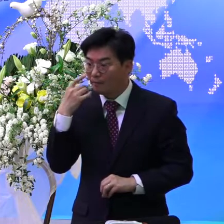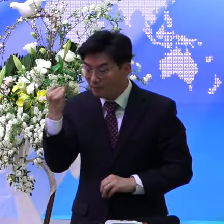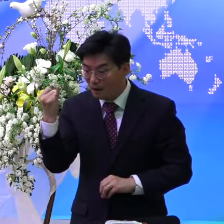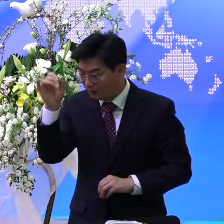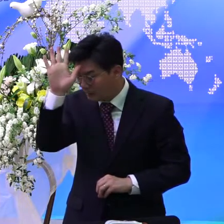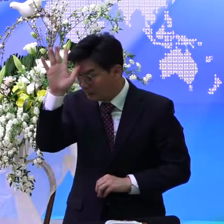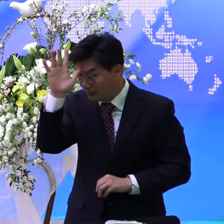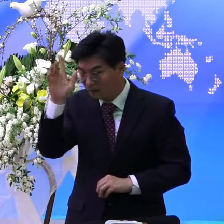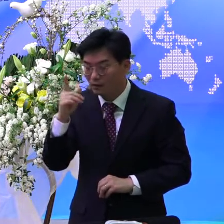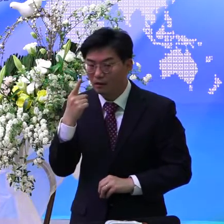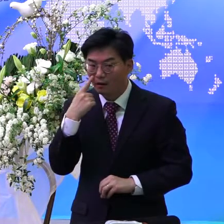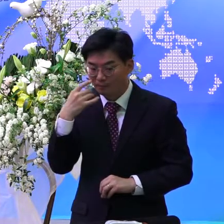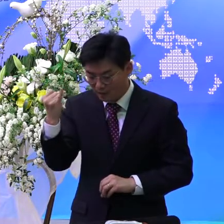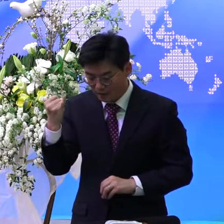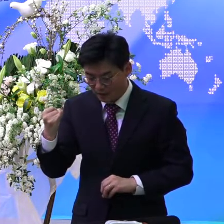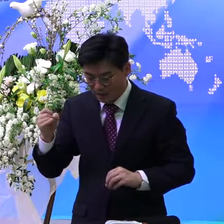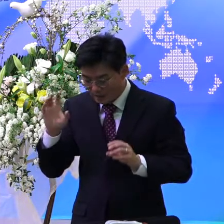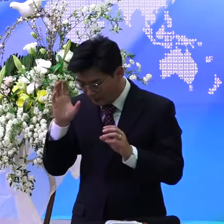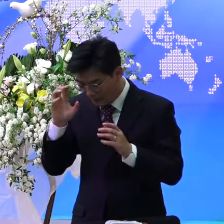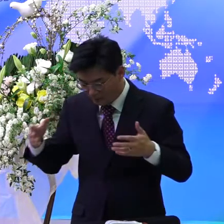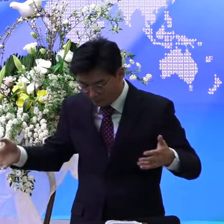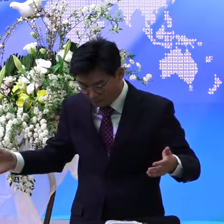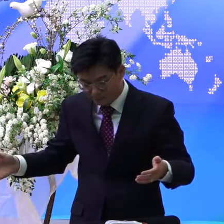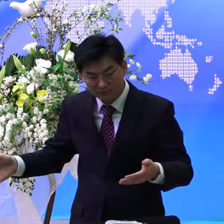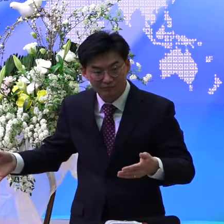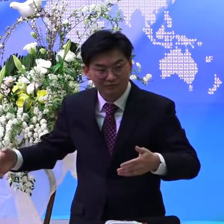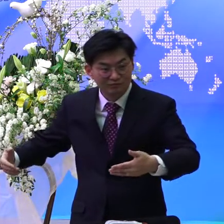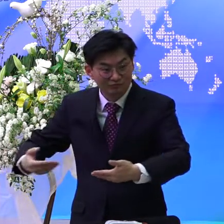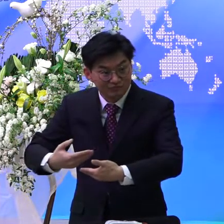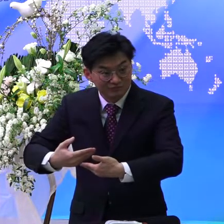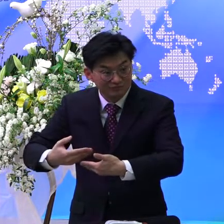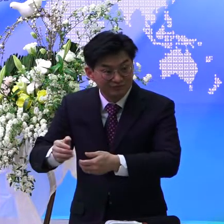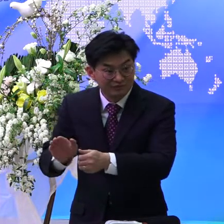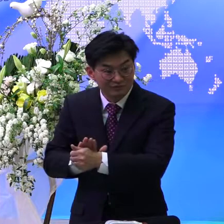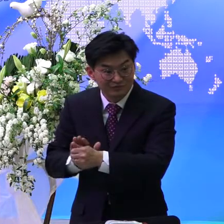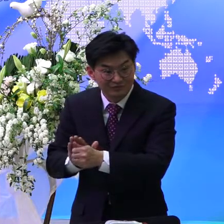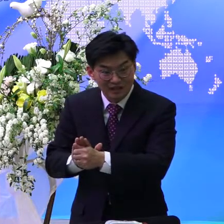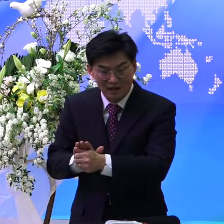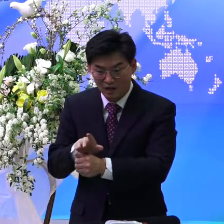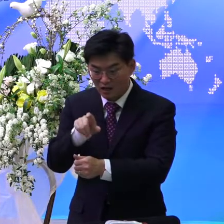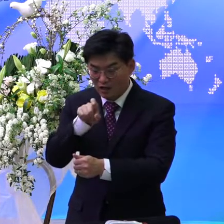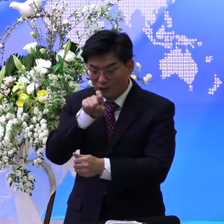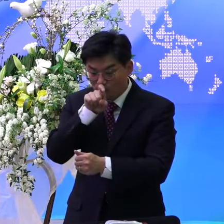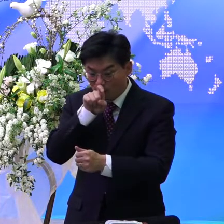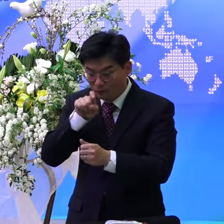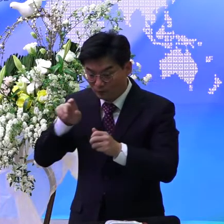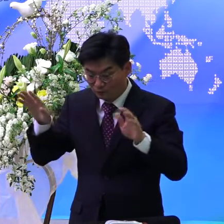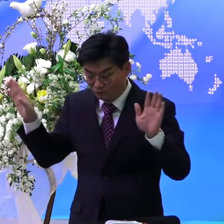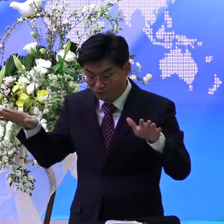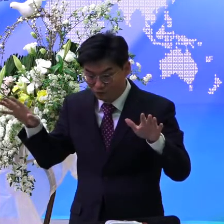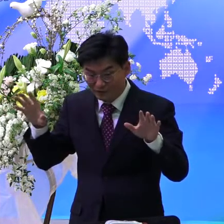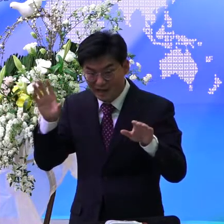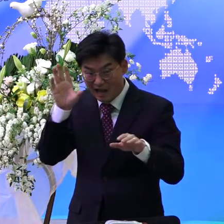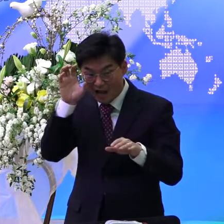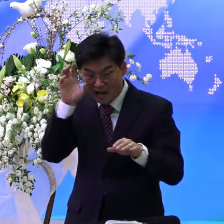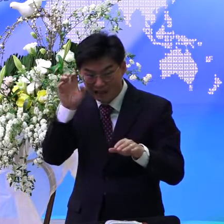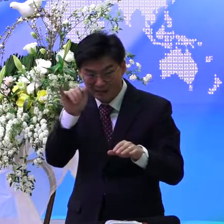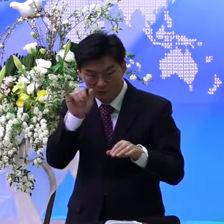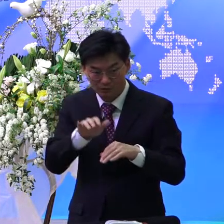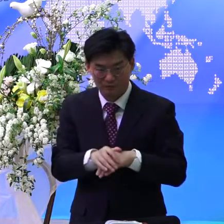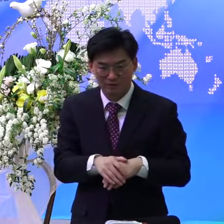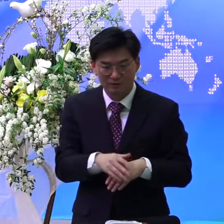품으면서 독수리 알까지 같이 품었습니다. 그래서 독수리 알이